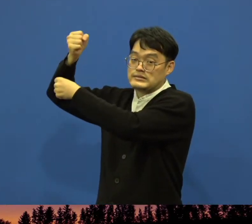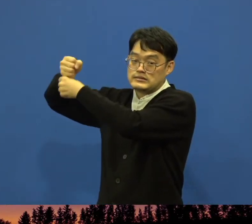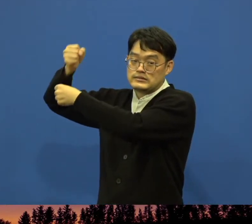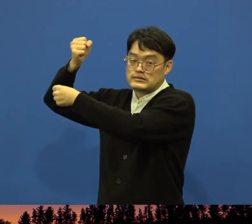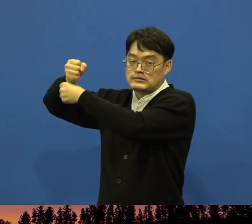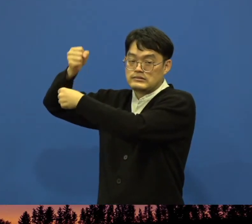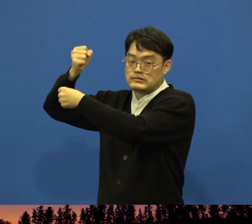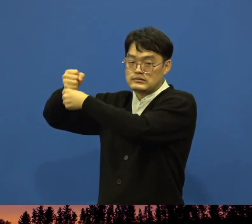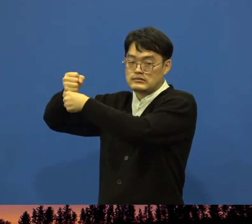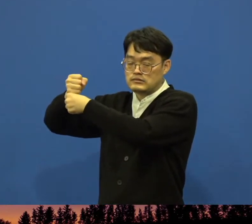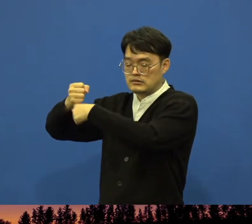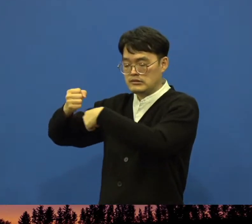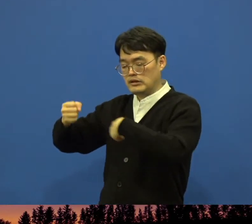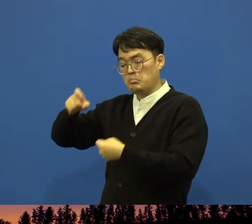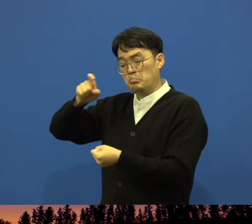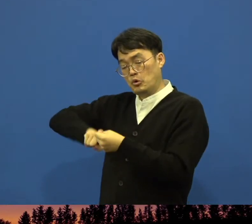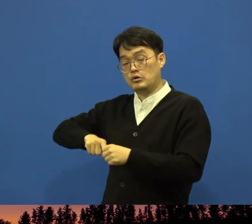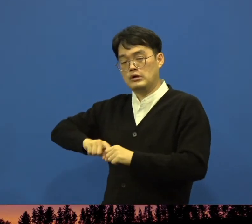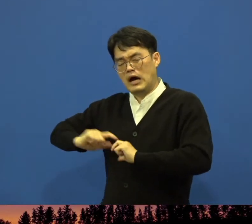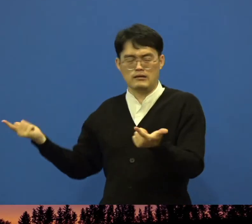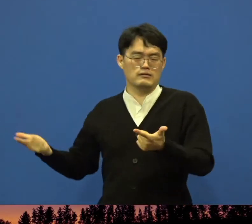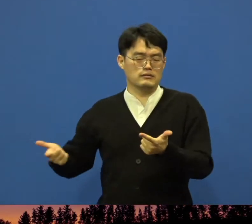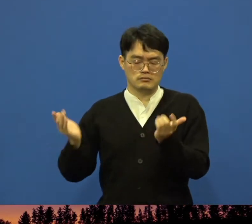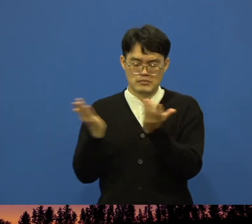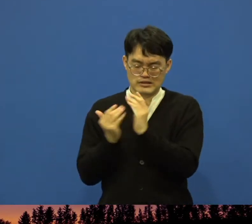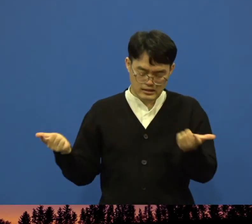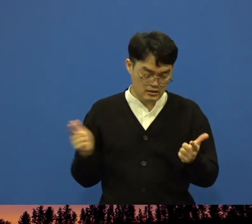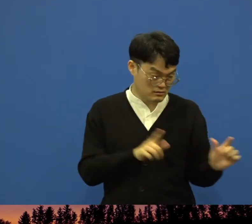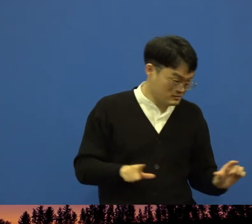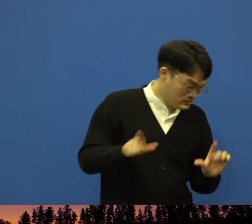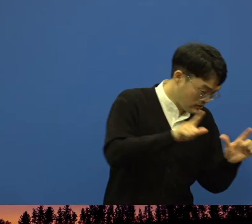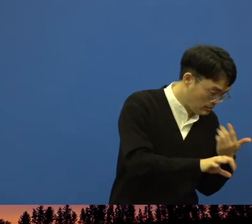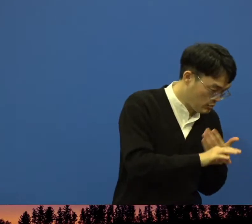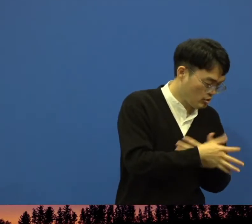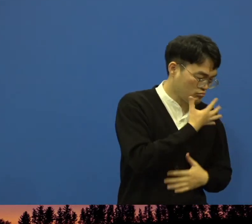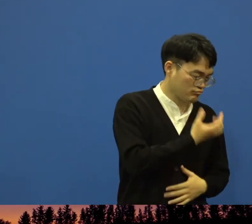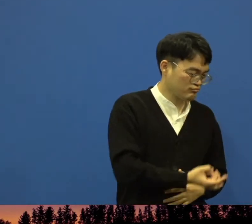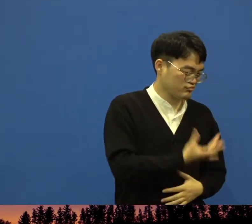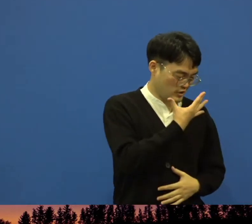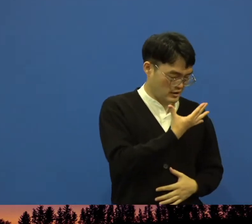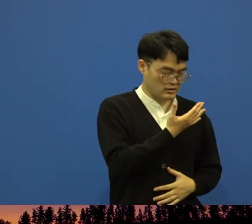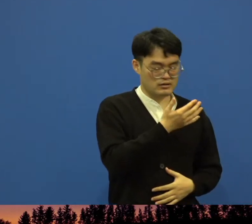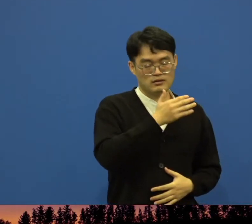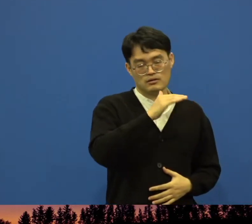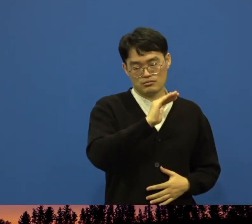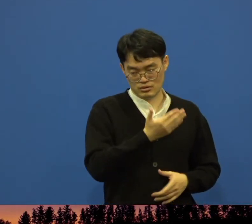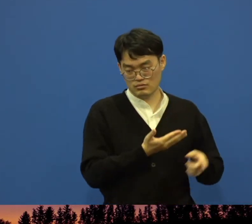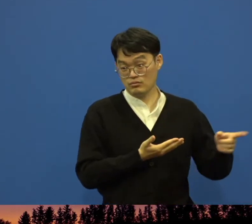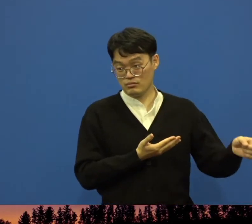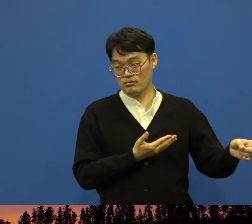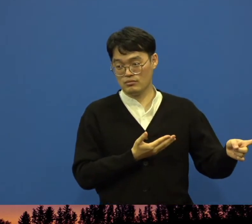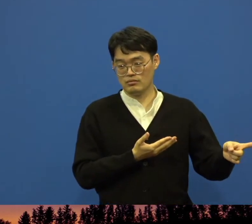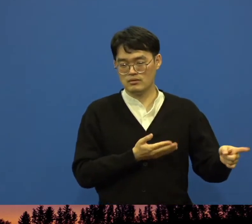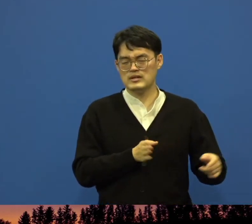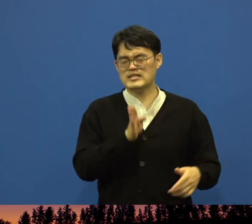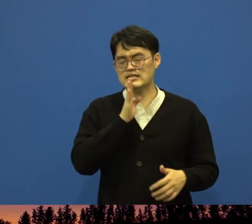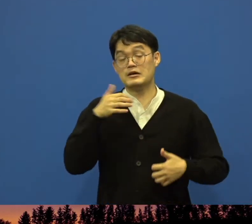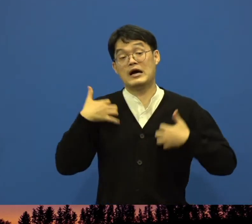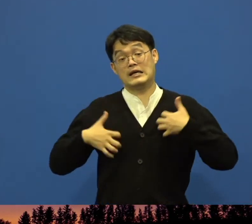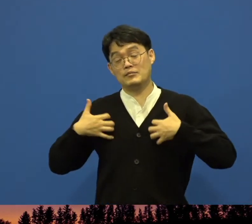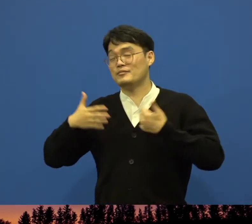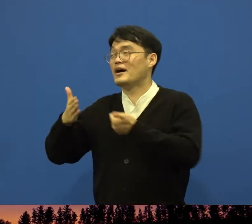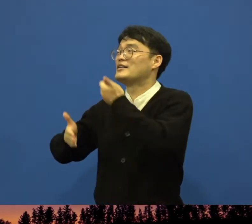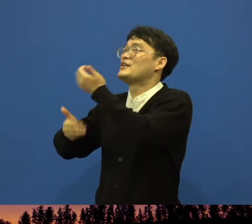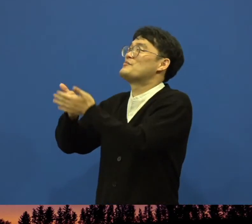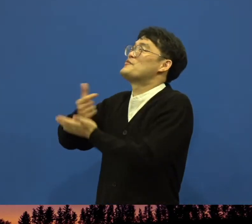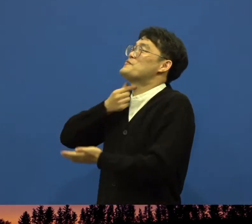있어요. 그리고 불행해지게 되고 고통이 찾아오게 돼요. 우리에게 진정한 기쁨은 하나님을 추구하는. 그래서